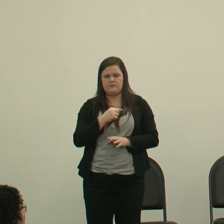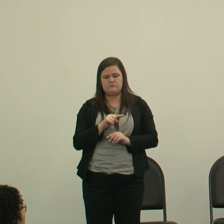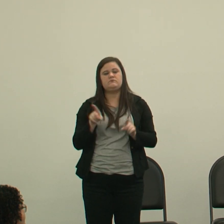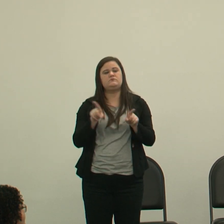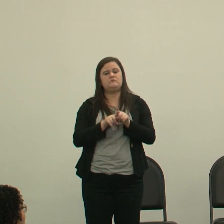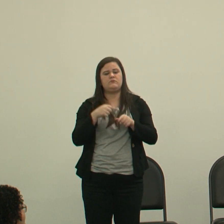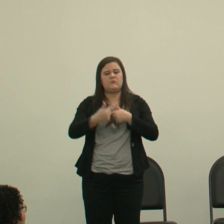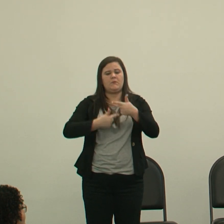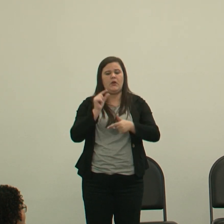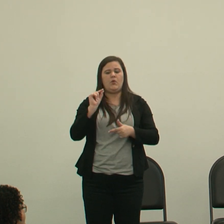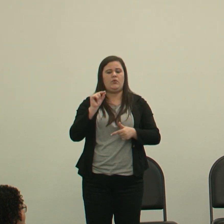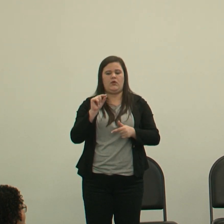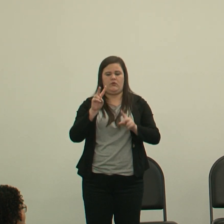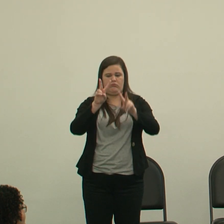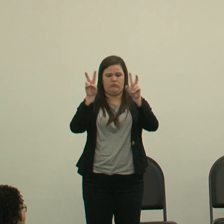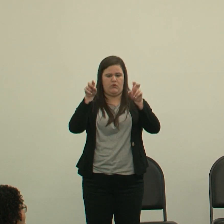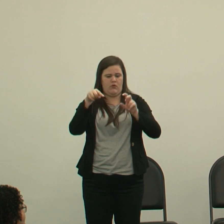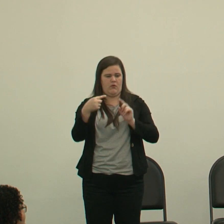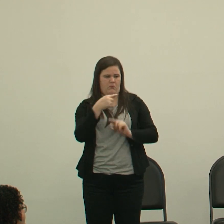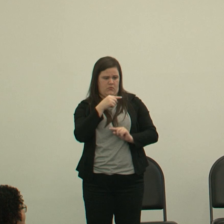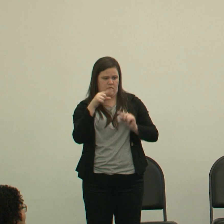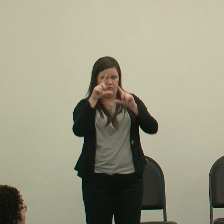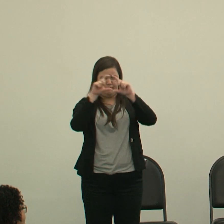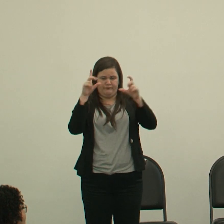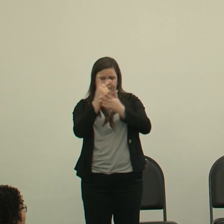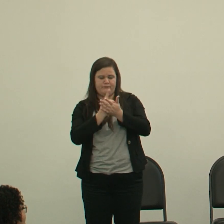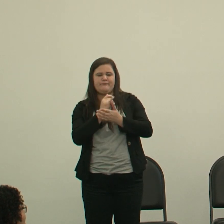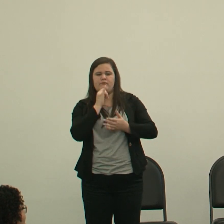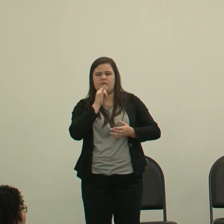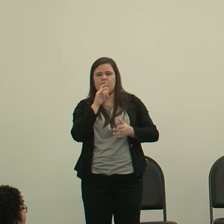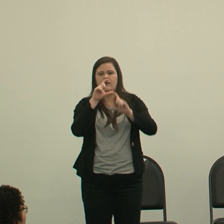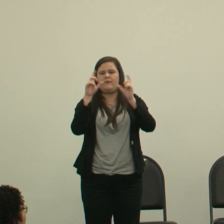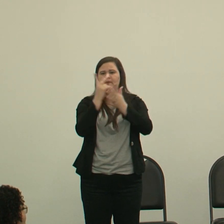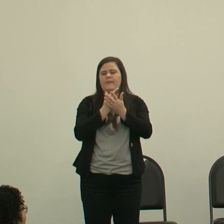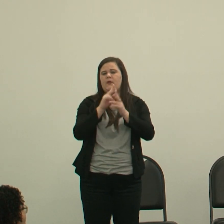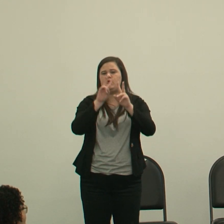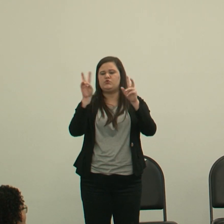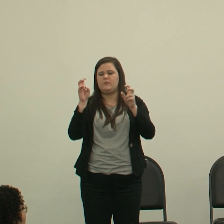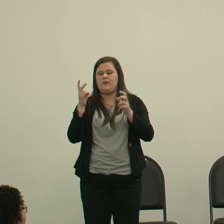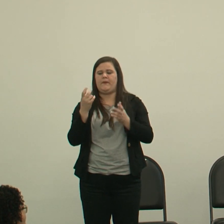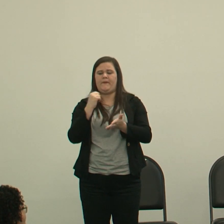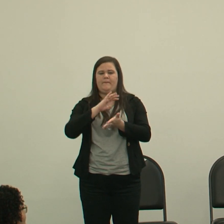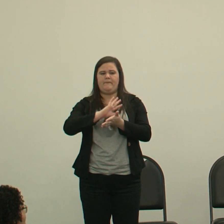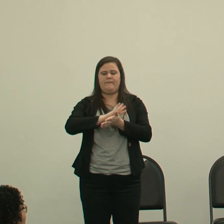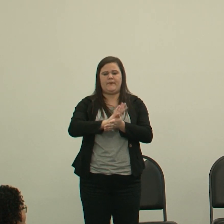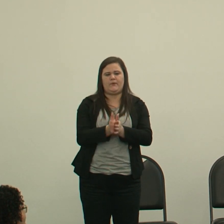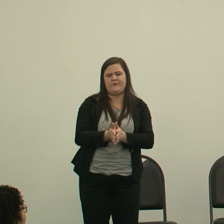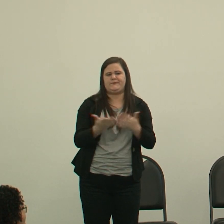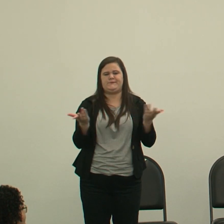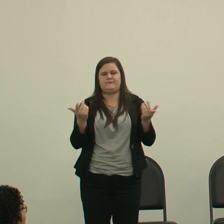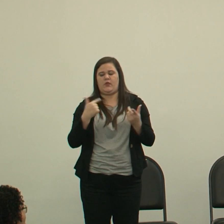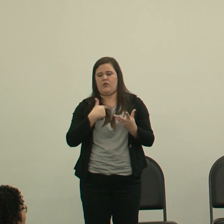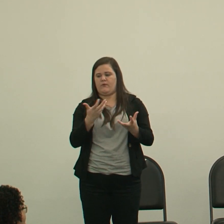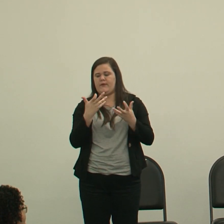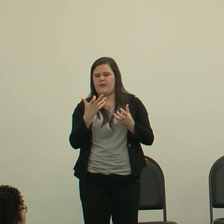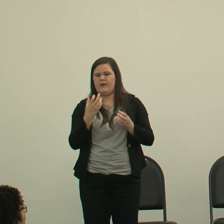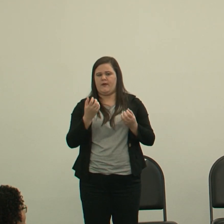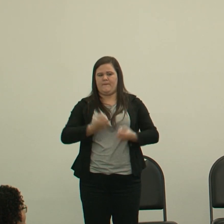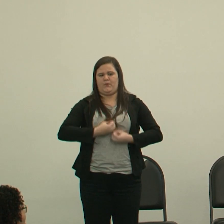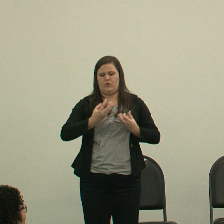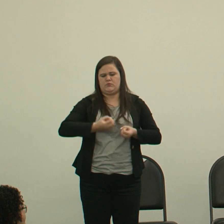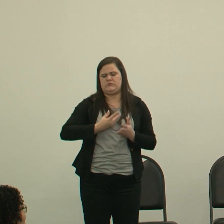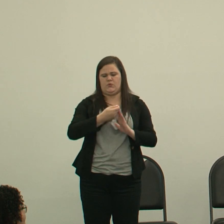naquela tirinha. Tal como a gente veio mostrando para vocês. Essa tirinha aqui, a questão do preconceito ficou claro, eu pediria uma produção textual